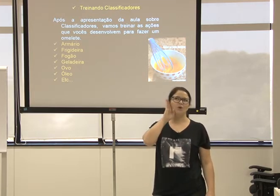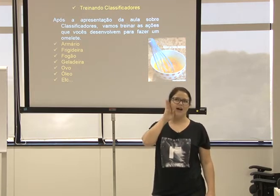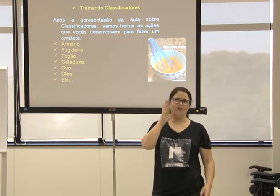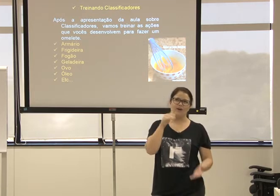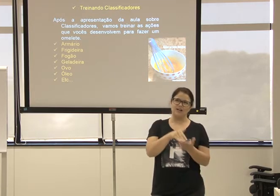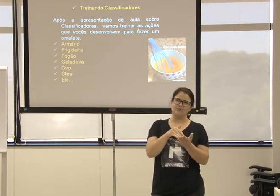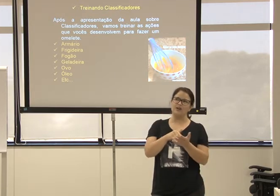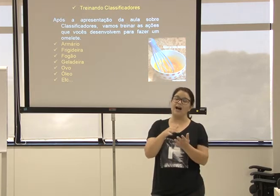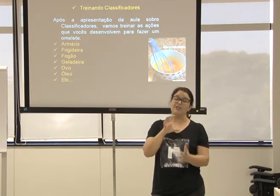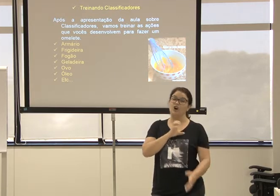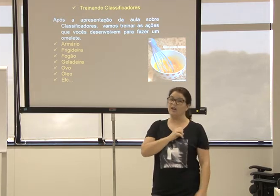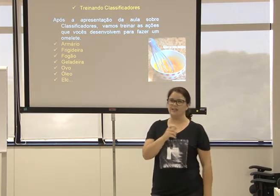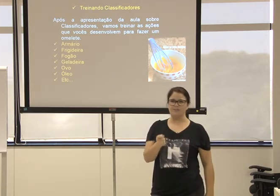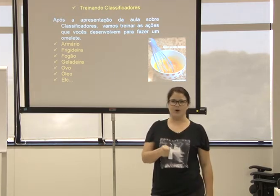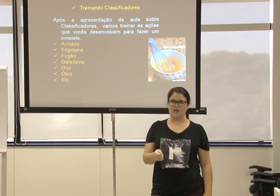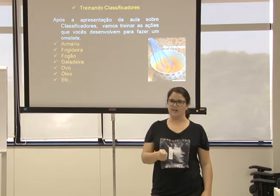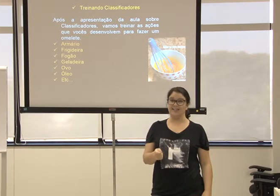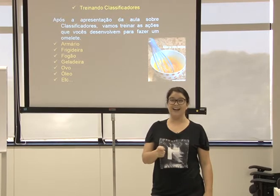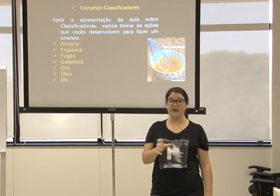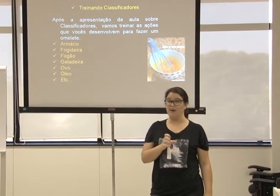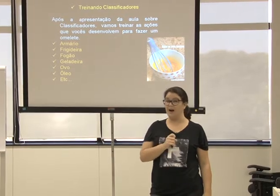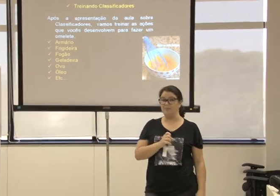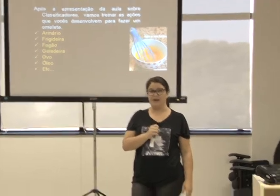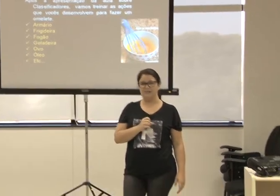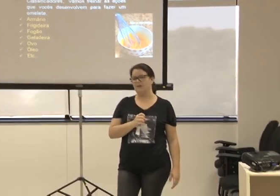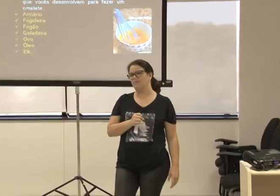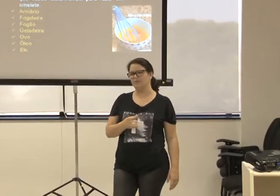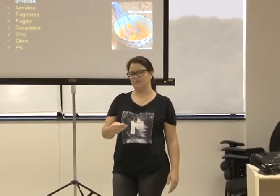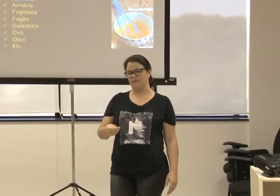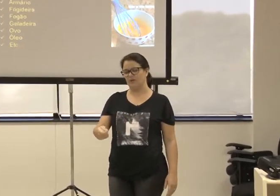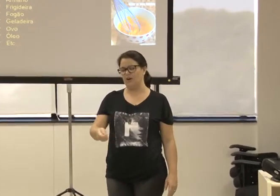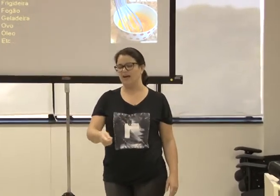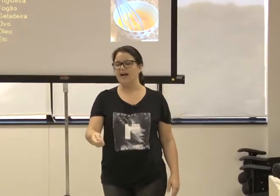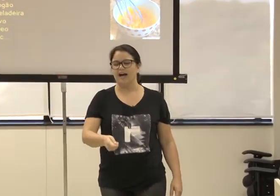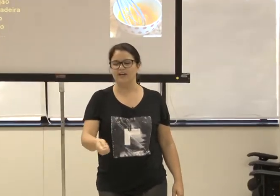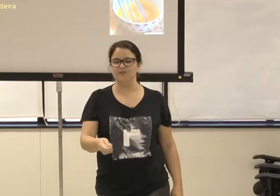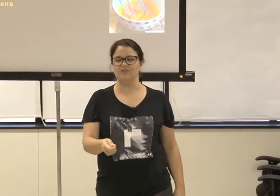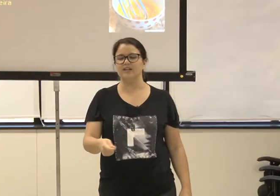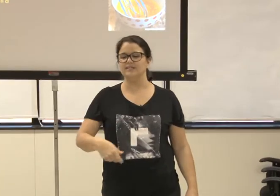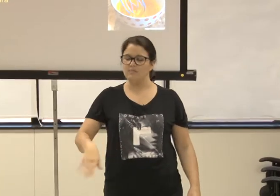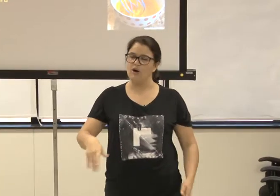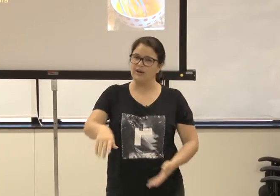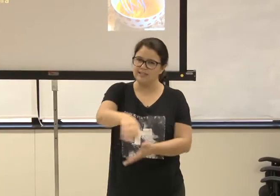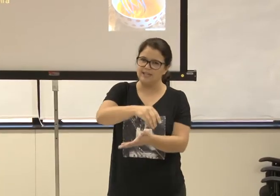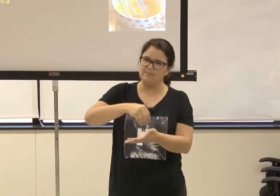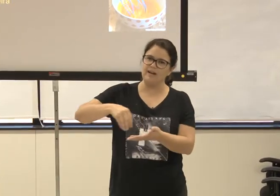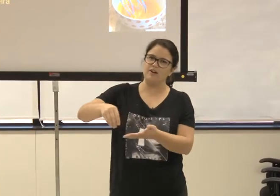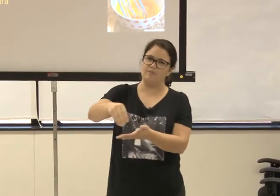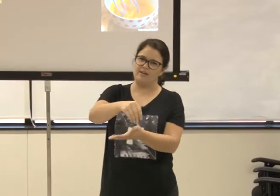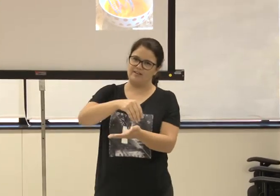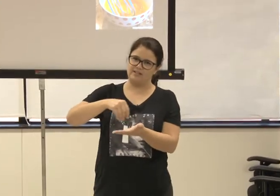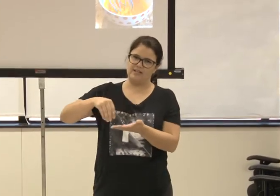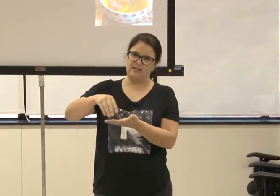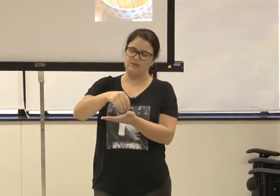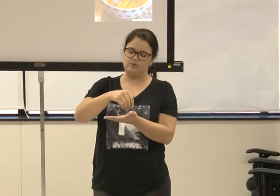Samuel, o caçula, adora tapioca. Ele ama muito tapioca. Aí um dia eu falei, Samuel, eu ensinei pra ele como é que fazia, sinal